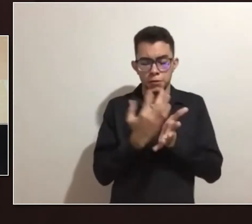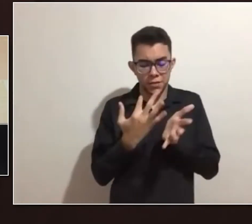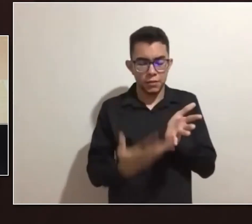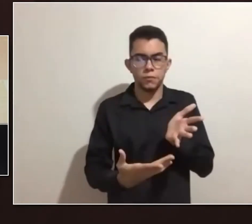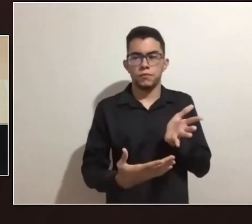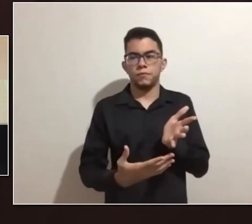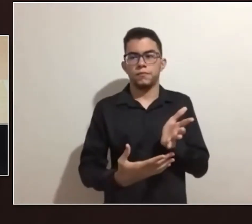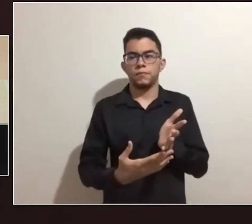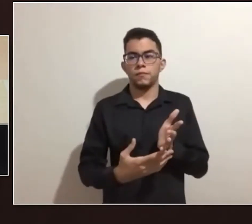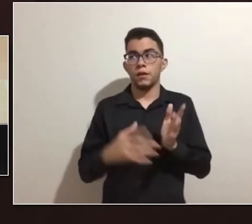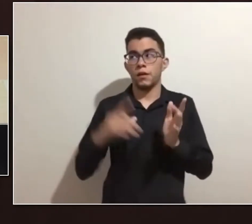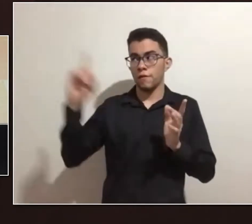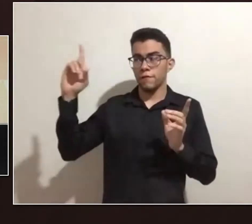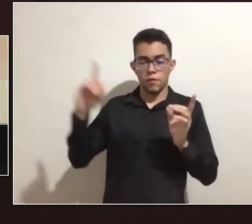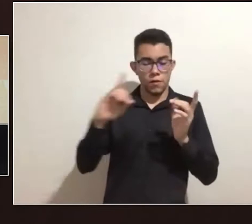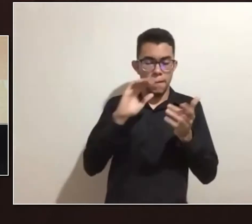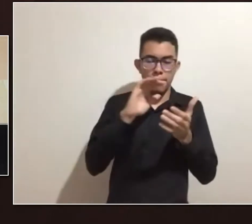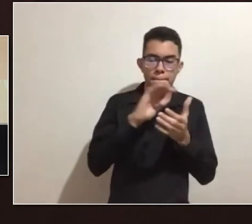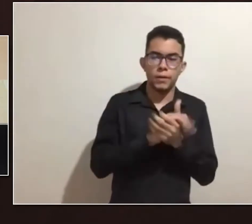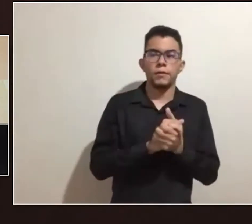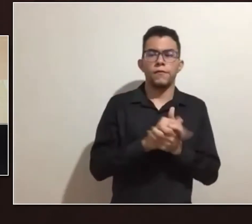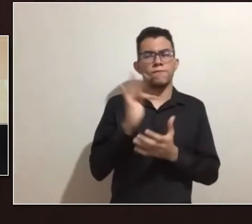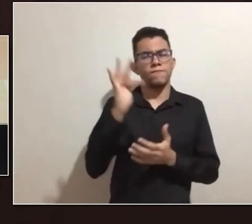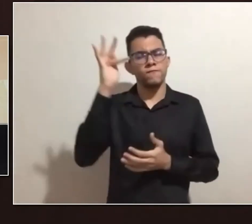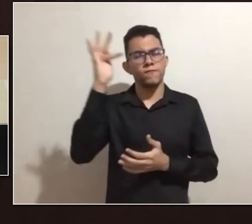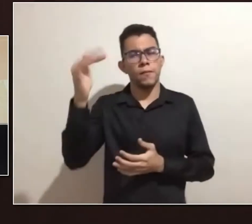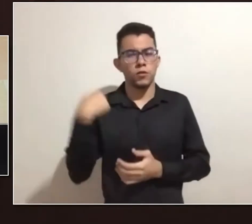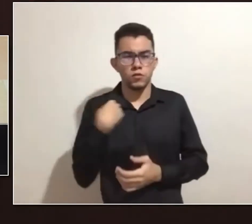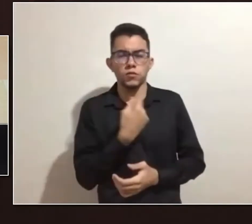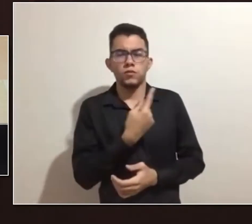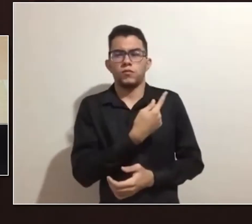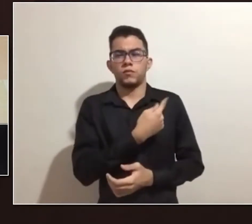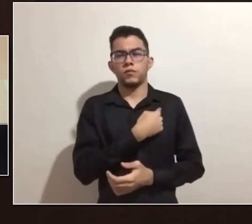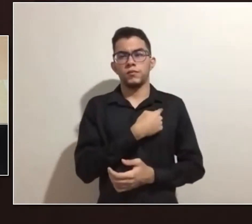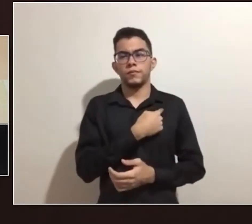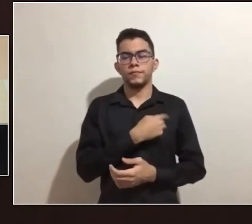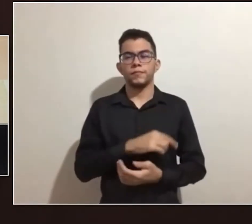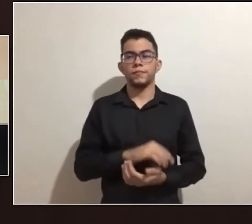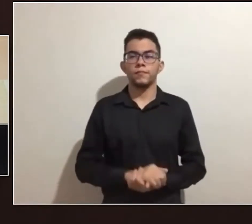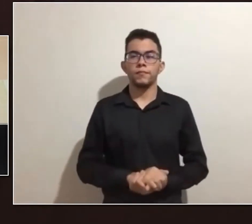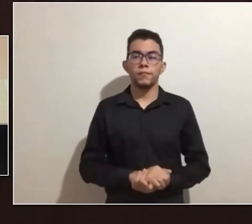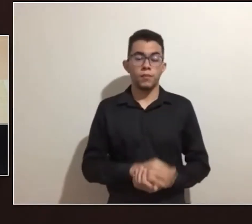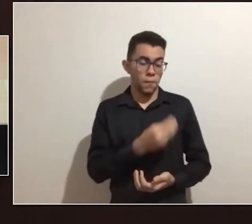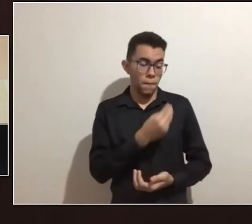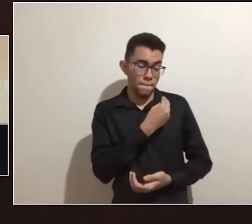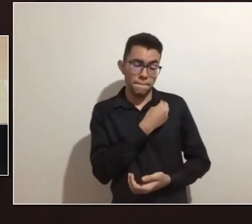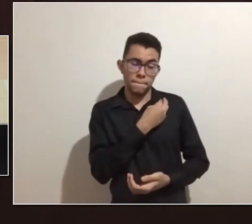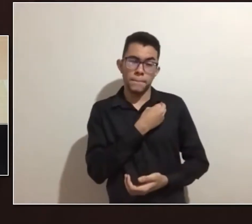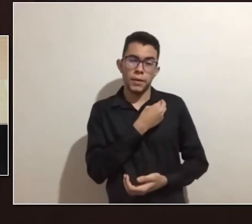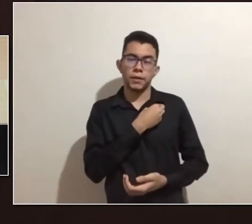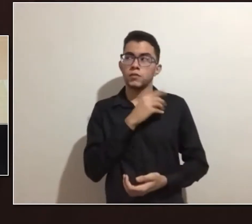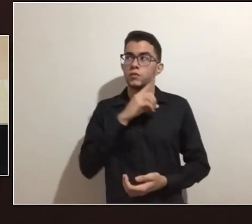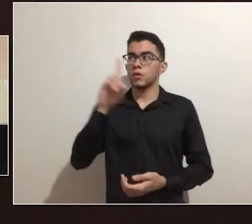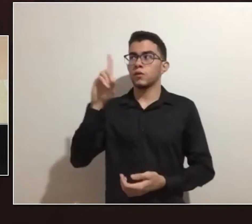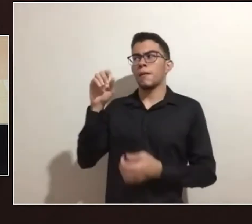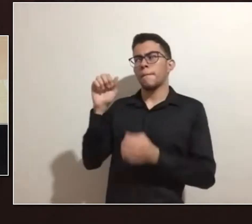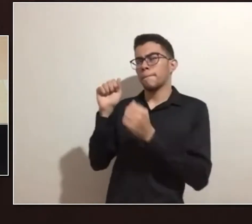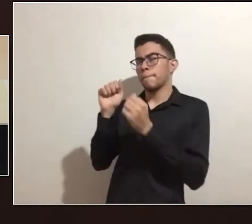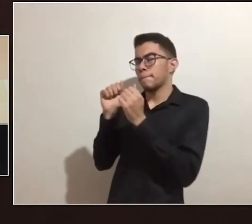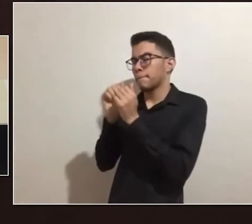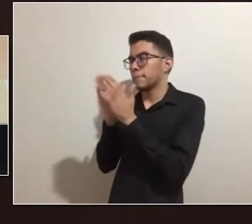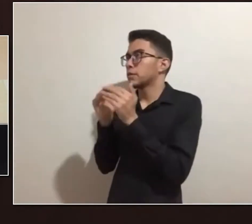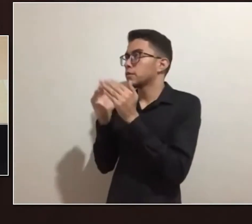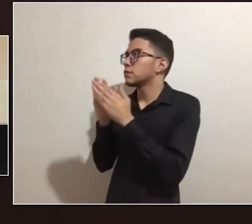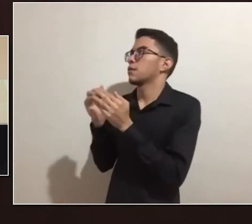nome, os seus pecados são perdoados quando nós os confessamos, e nós ganhamos a vida